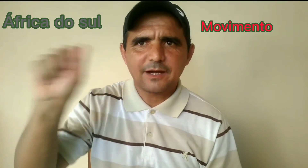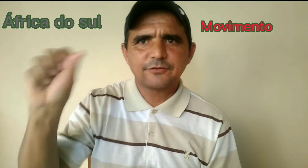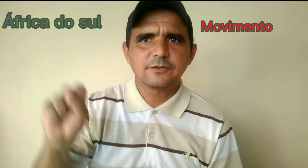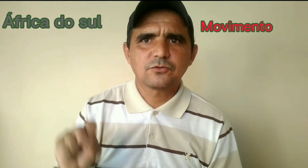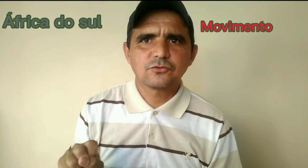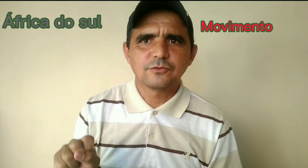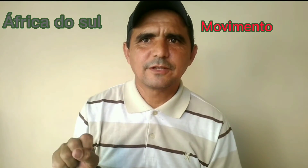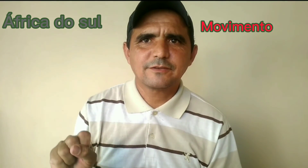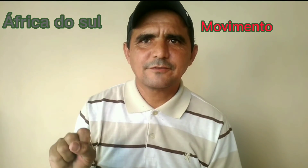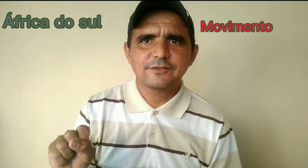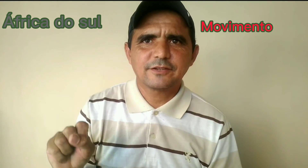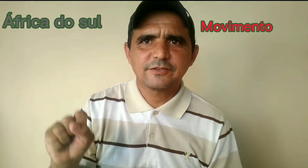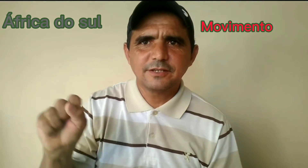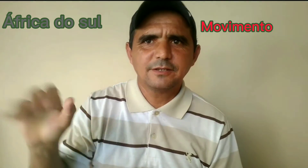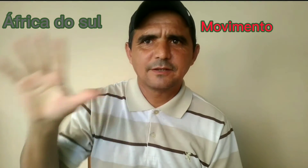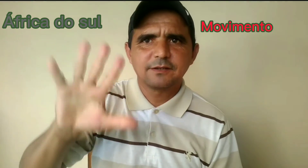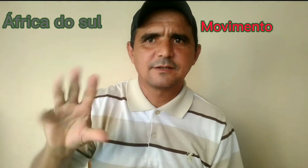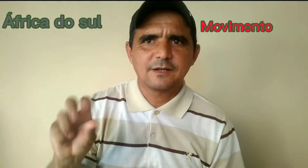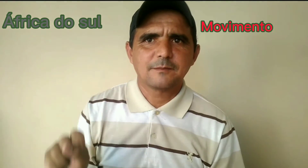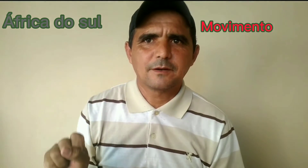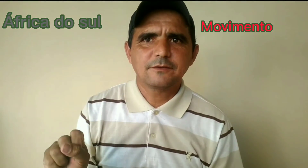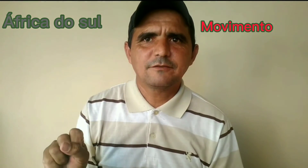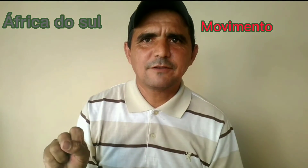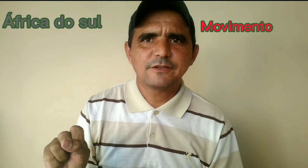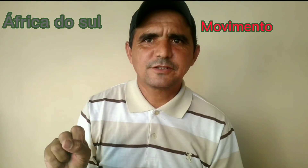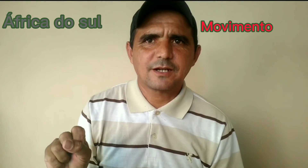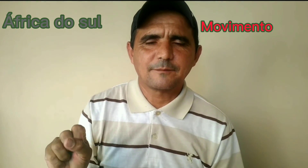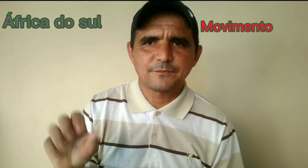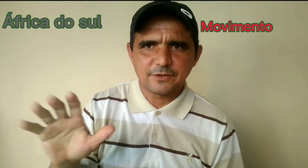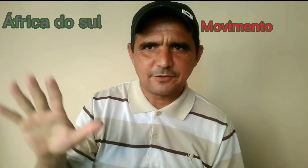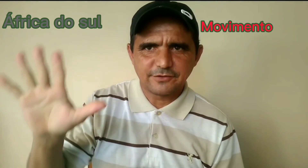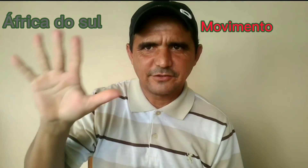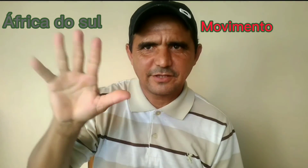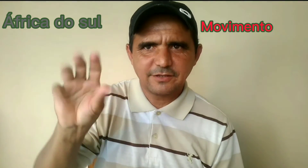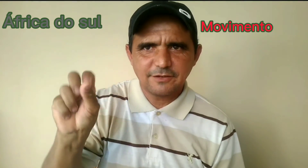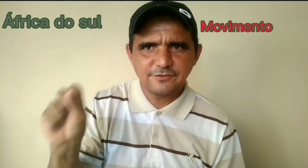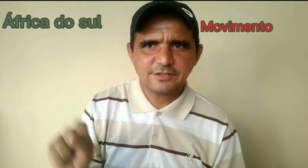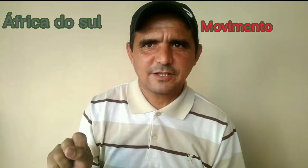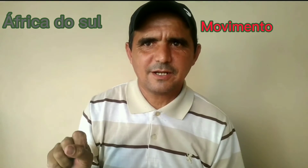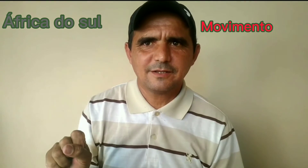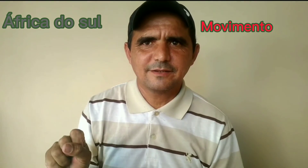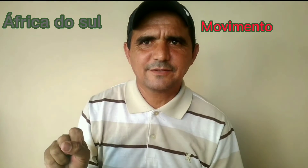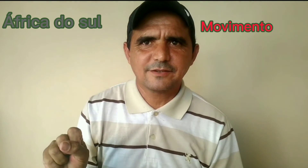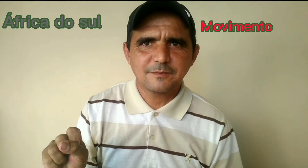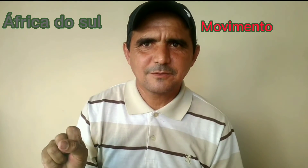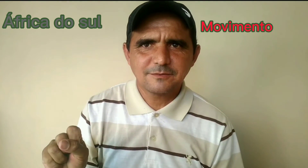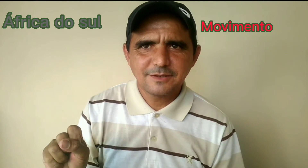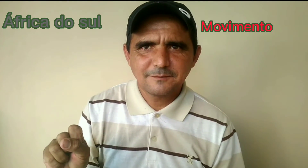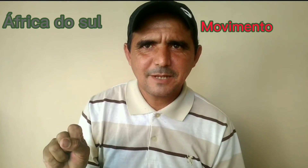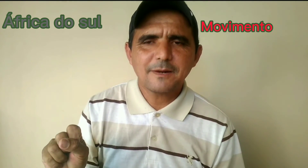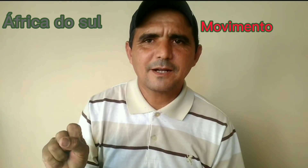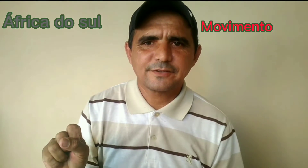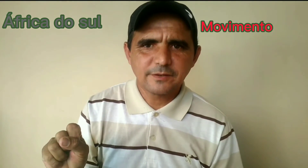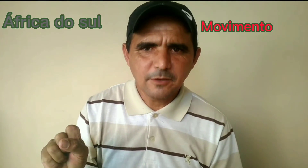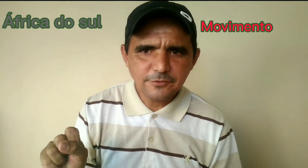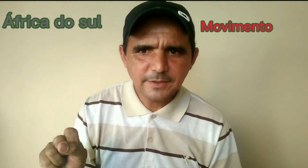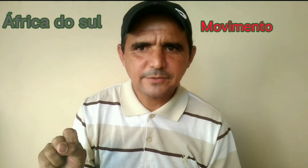aliás, África do Sul, né? Você vai fazer assim, a mão e vai fechar. Você vai fazer isso aqui e vai fechar, descendo a mão para baixo. Tem um